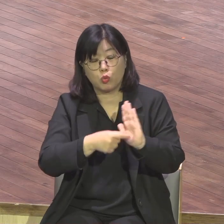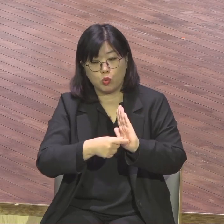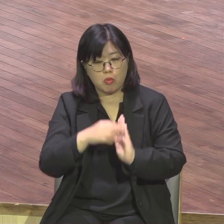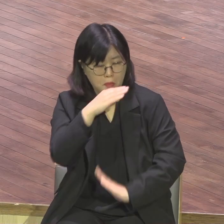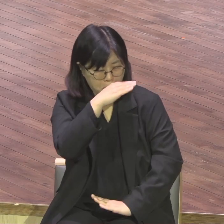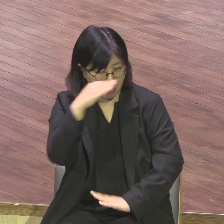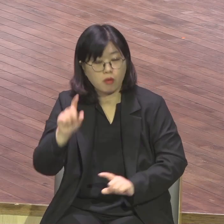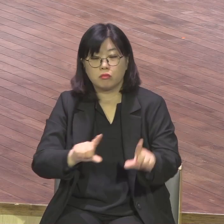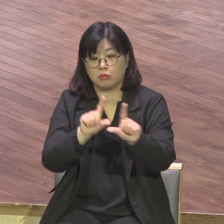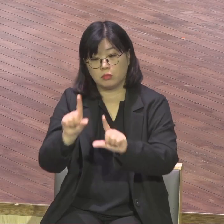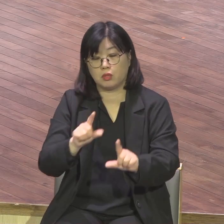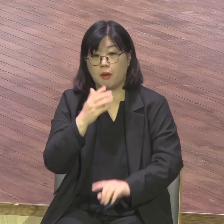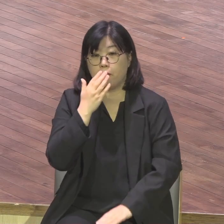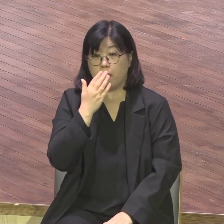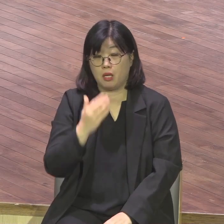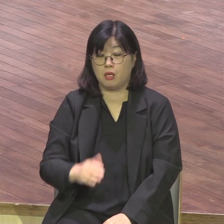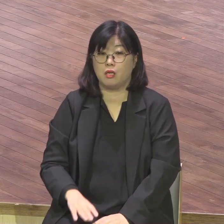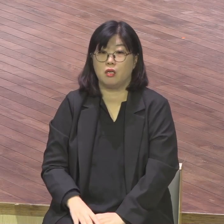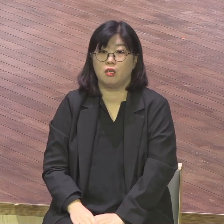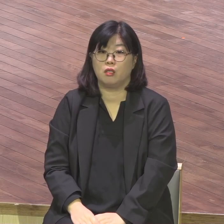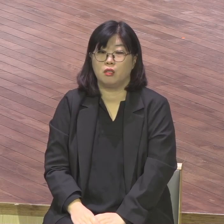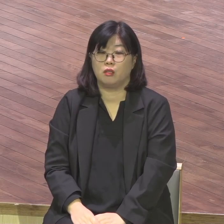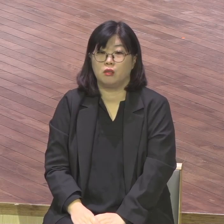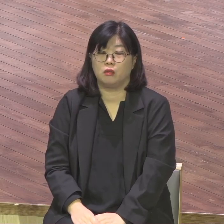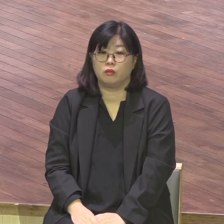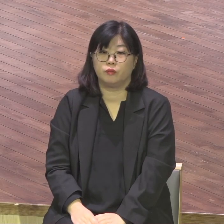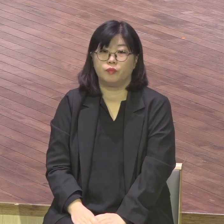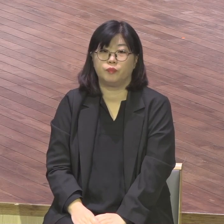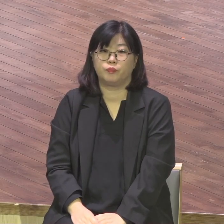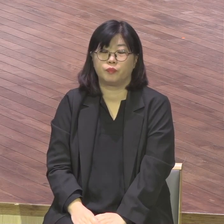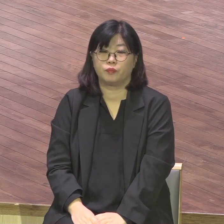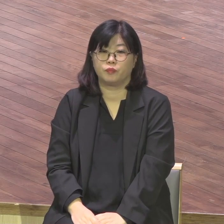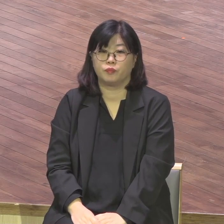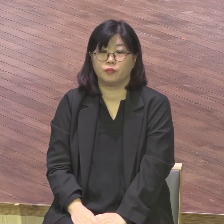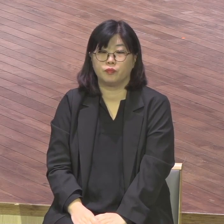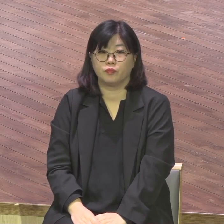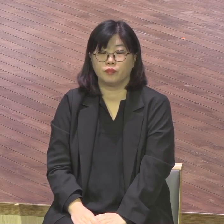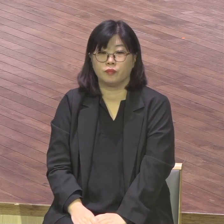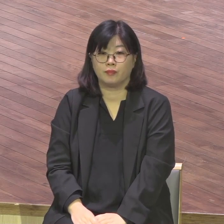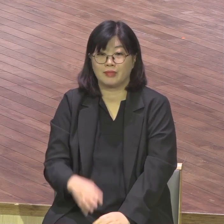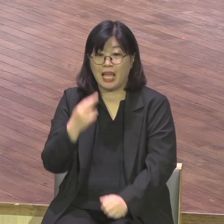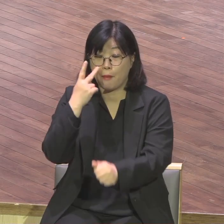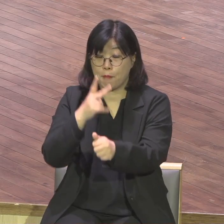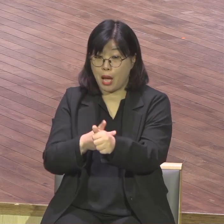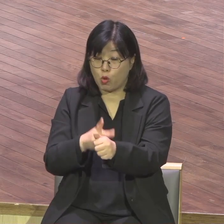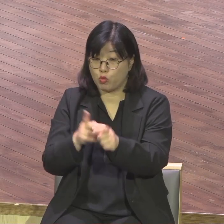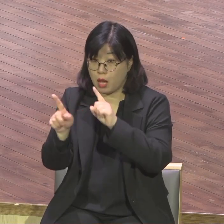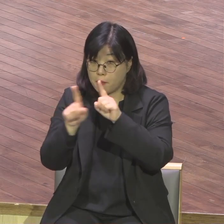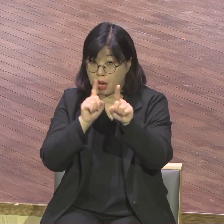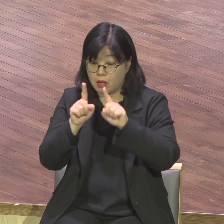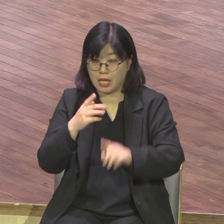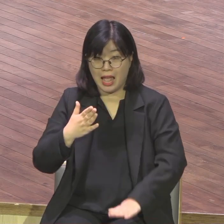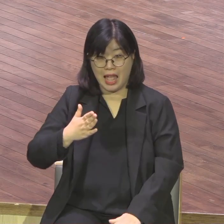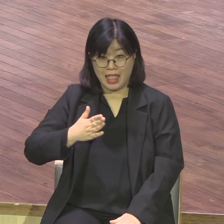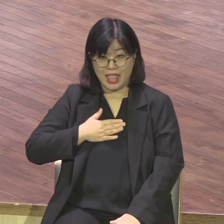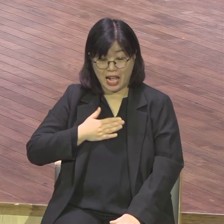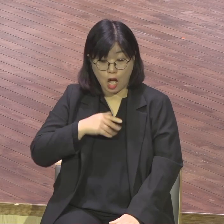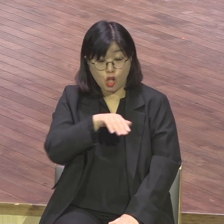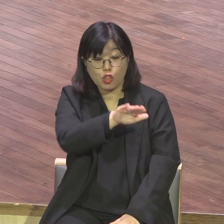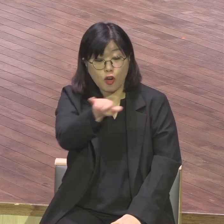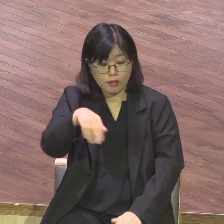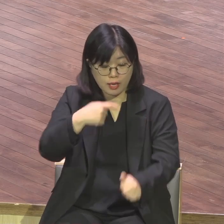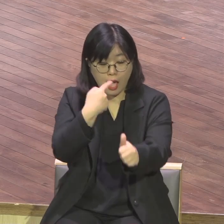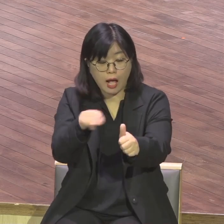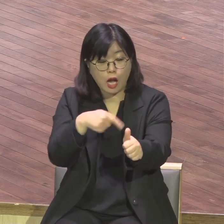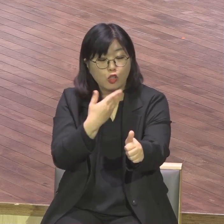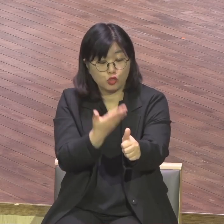바를 행하라고 강조하고 있습니다. 행하라. 이 사도 바울은 그냥 입으로만 이렇게 살라고